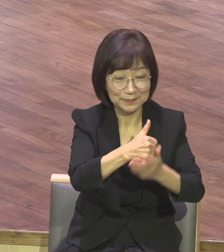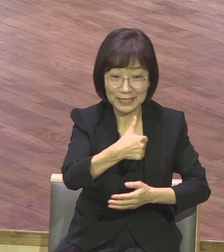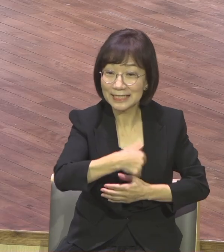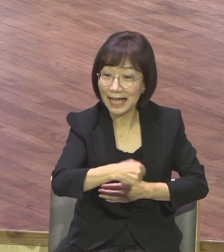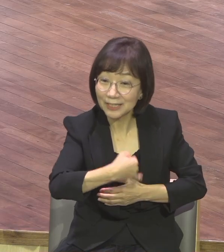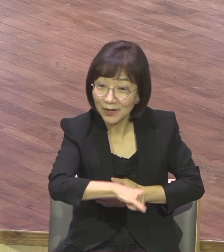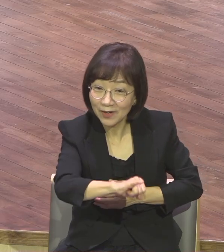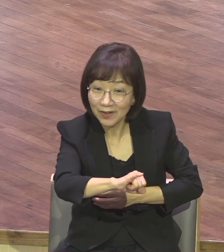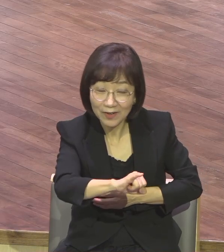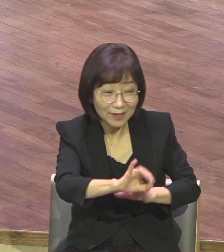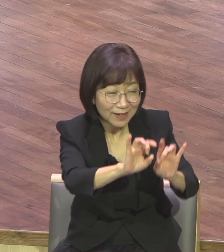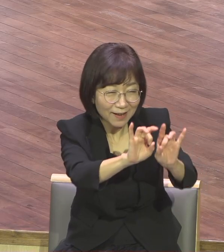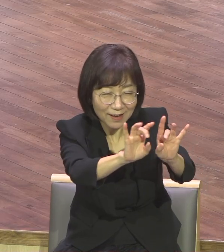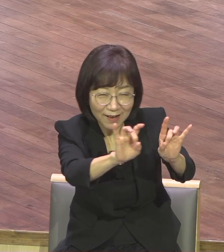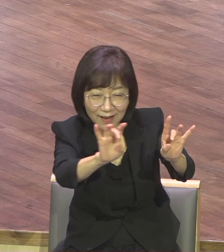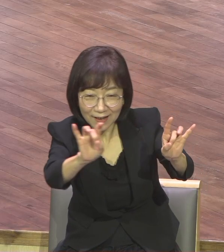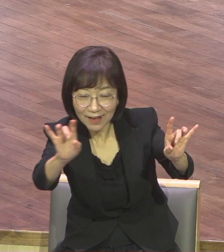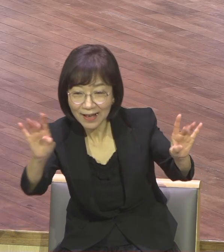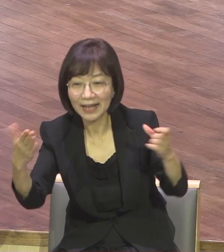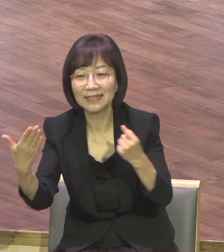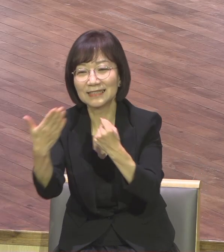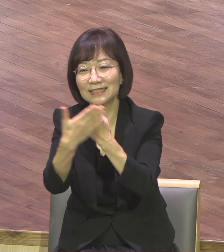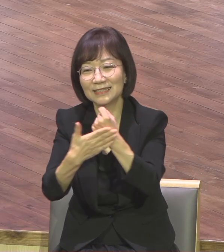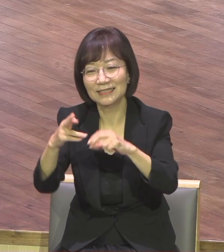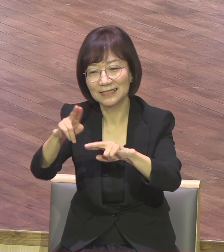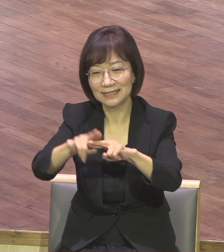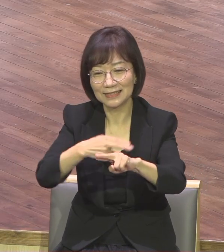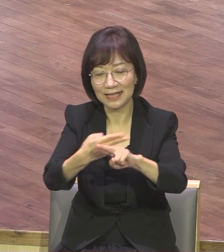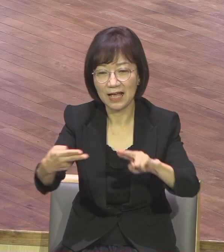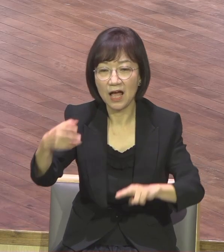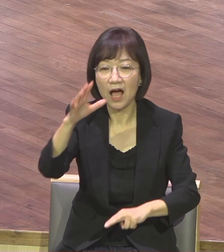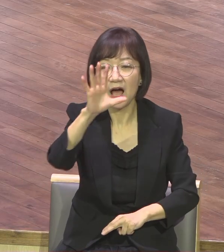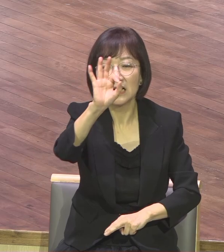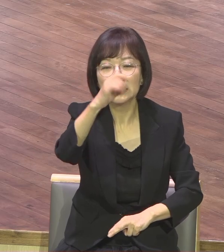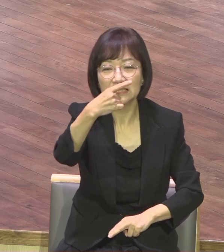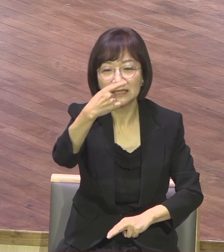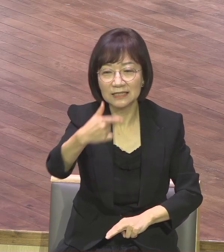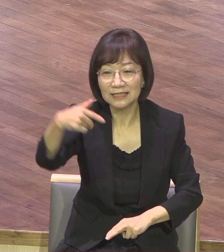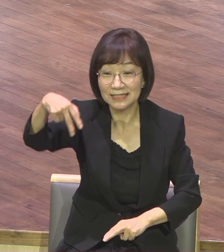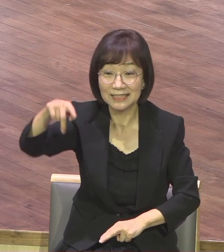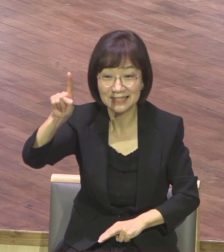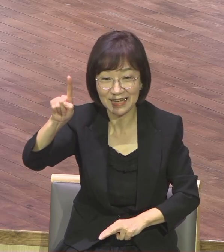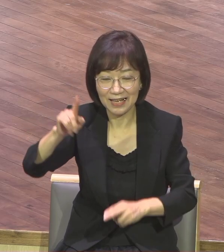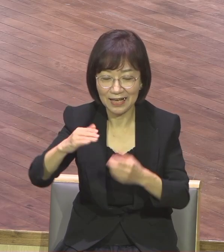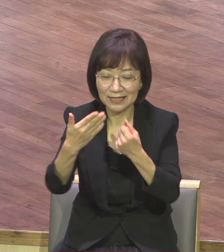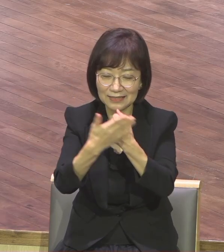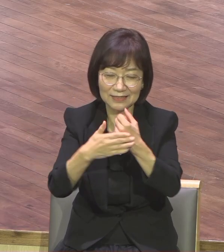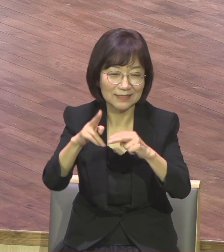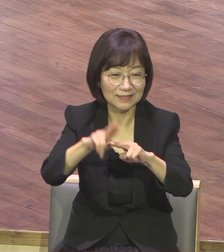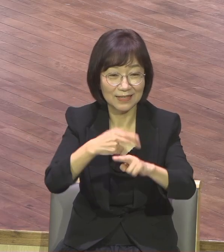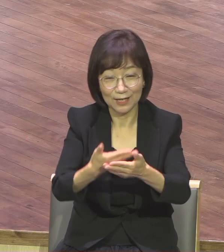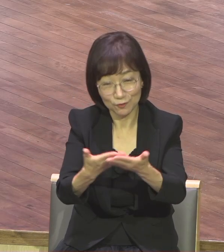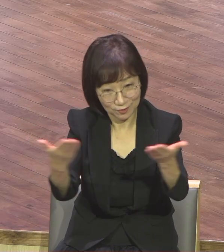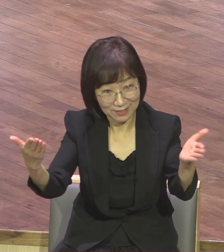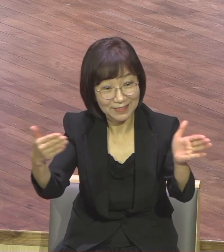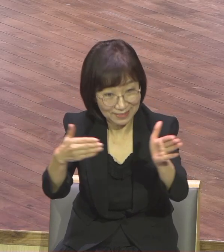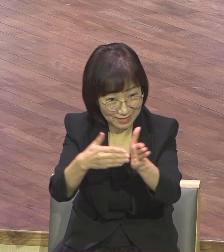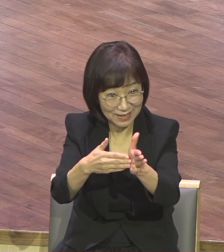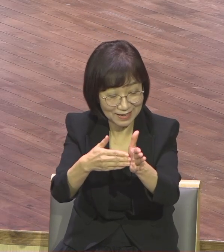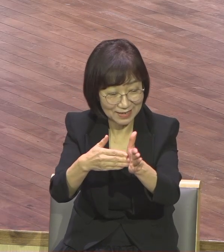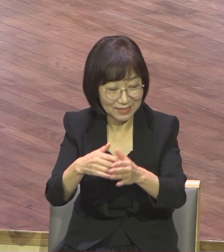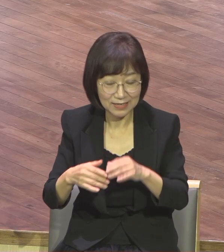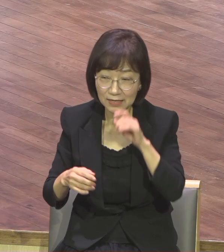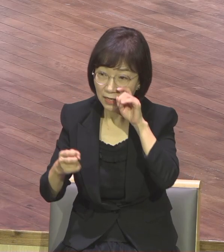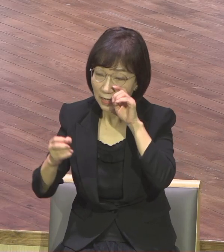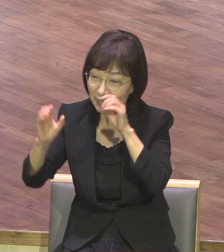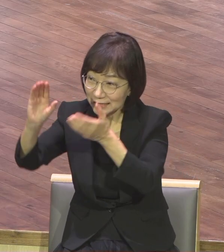각각 다 은사를 주셨다. 그 말씀이 은사를 주셨다. 7절에 언급하고 있는 그리스도의